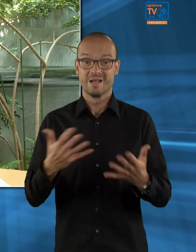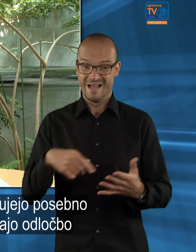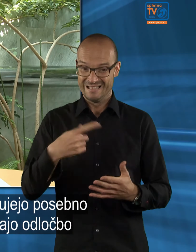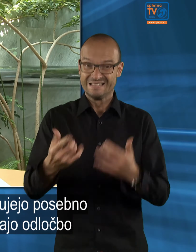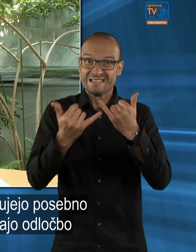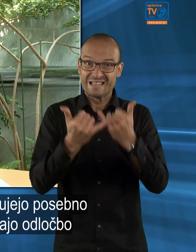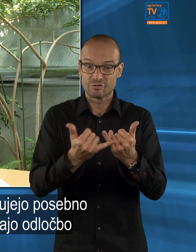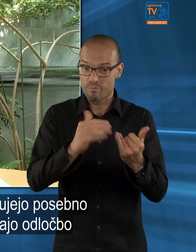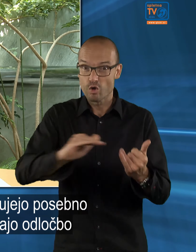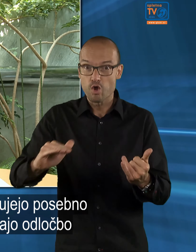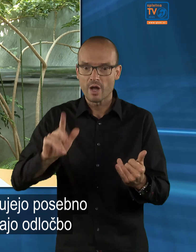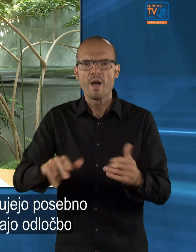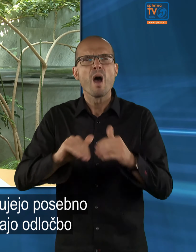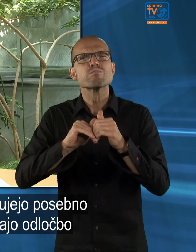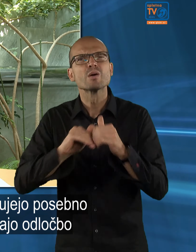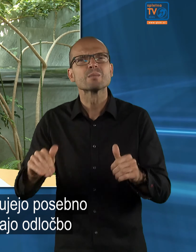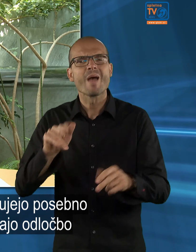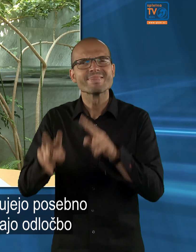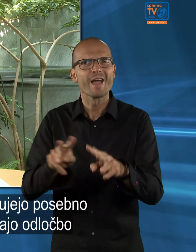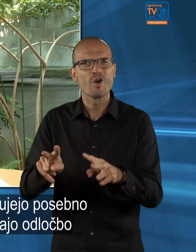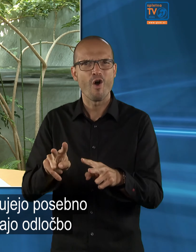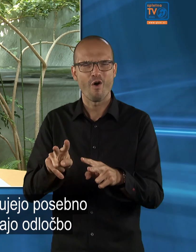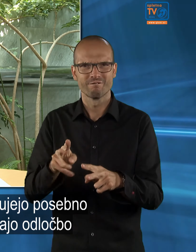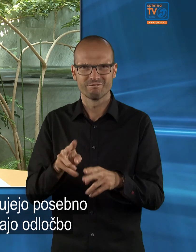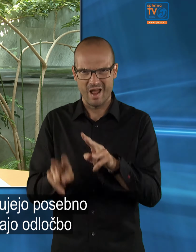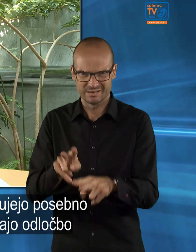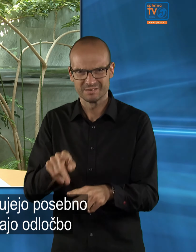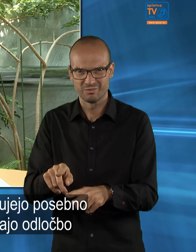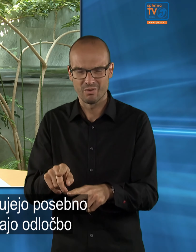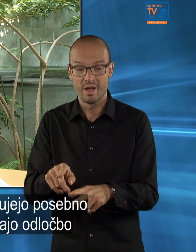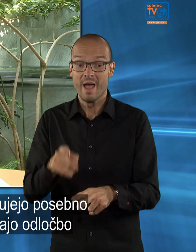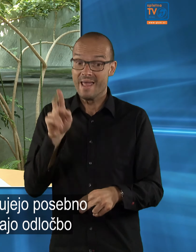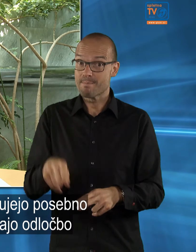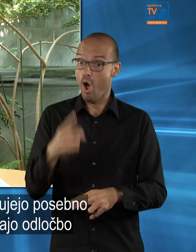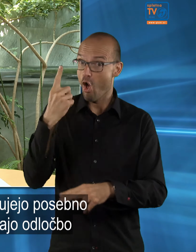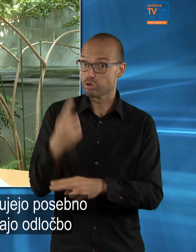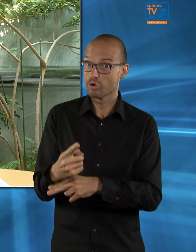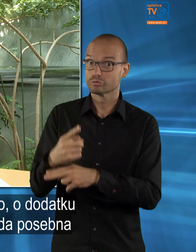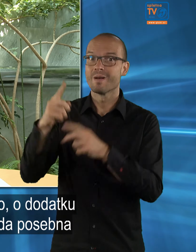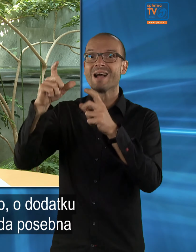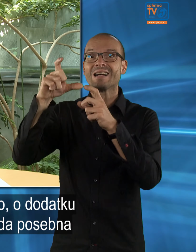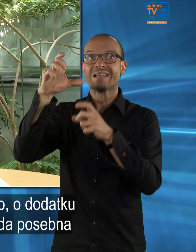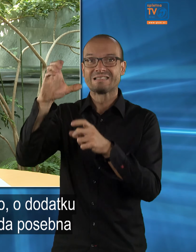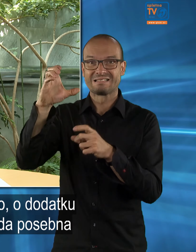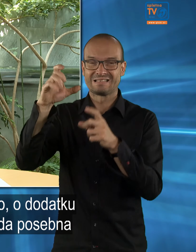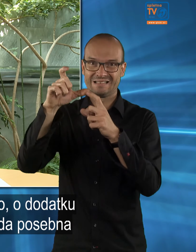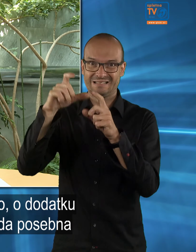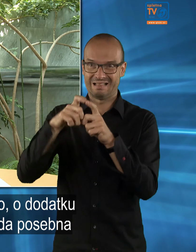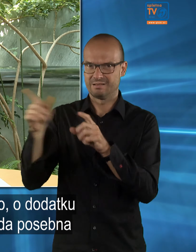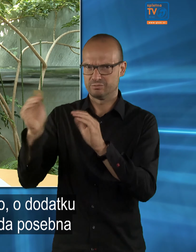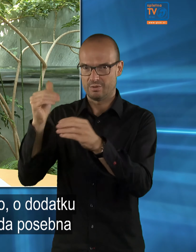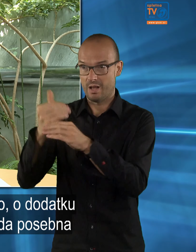Staršem otrok, ki potrebuje posebno nego in varstvo in imajo odločbo Centra za socialno delo o dodatku za nego